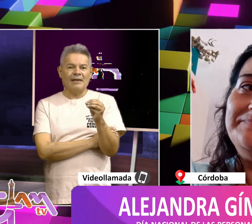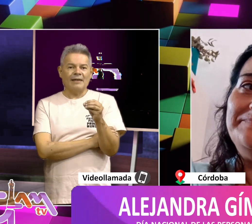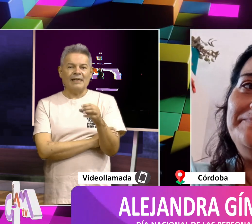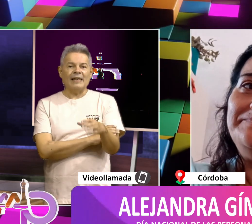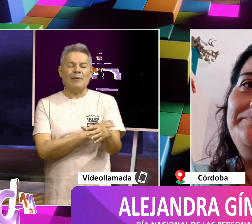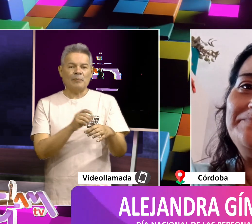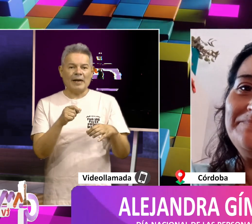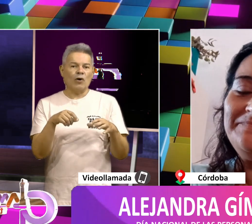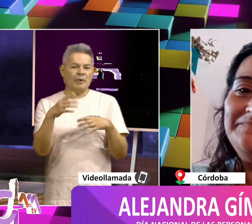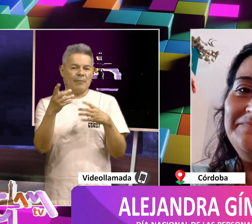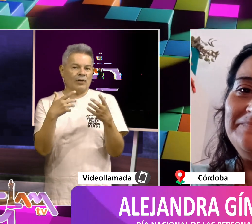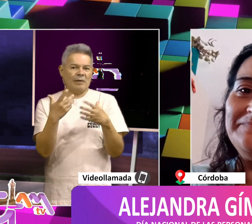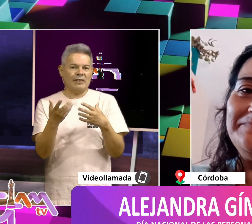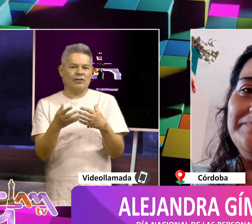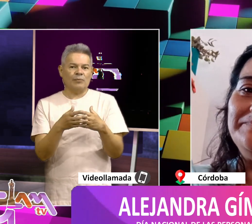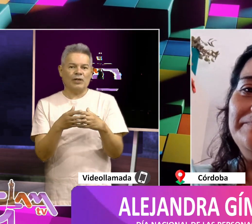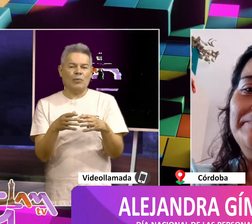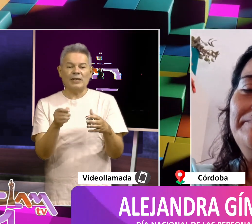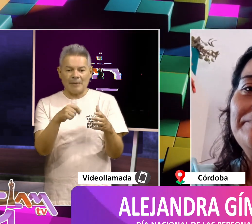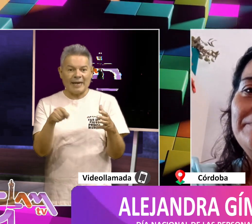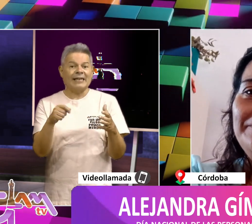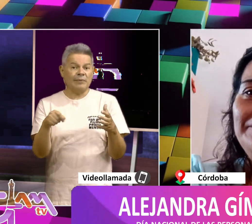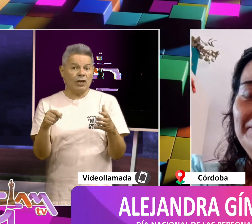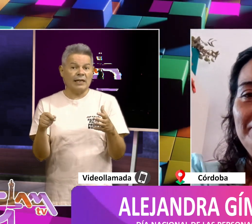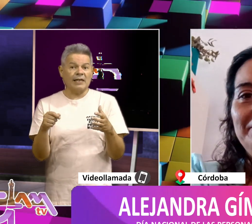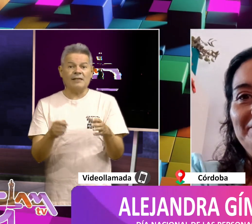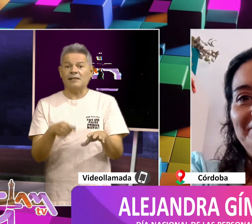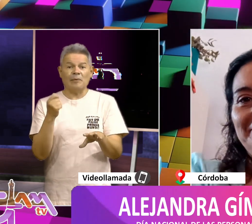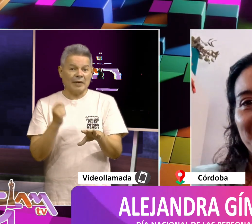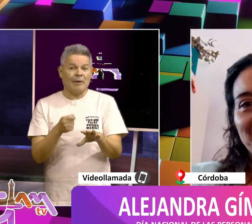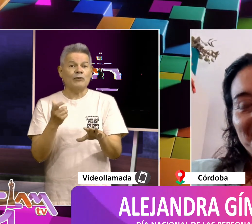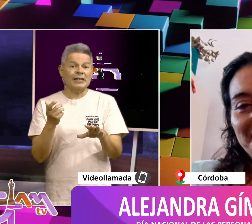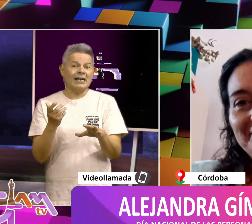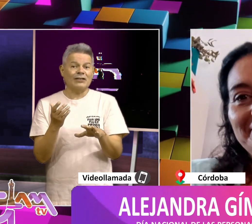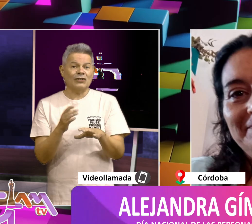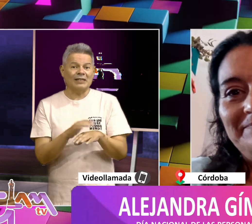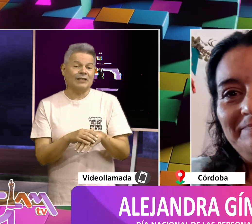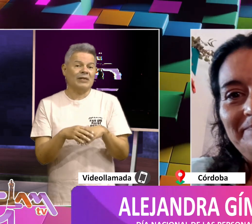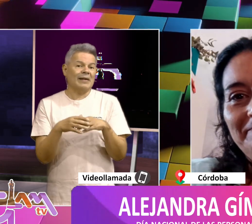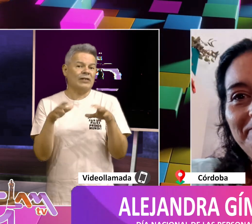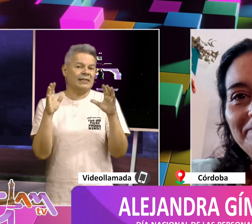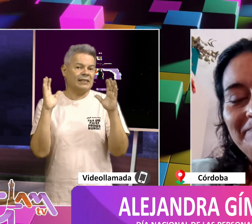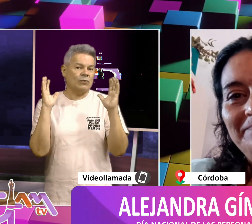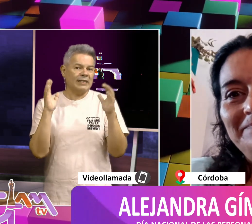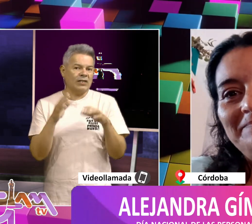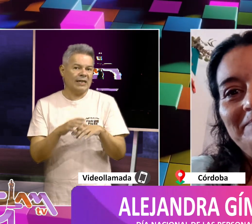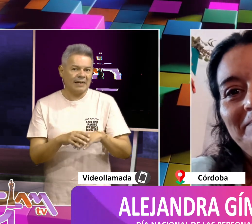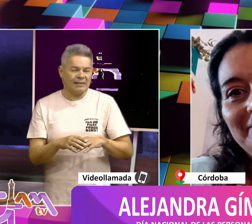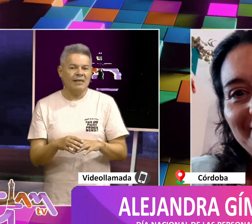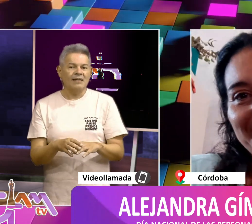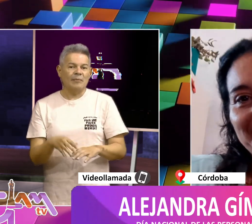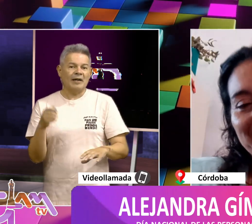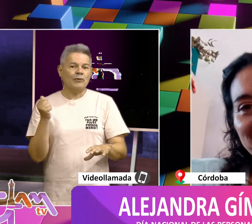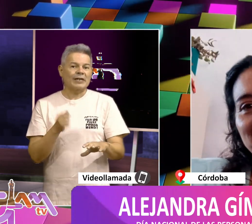agarraba el lápiz para copiar, porque obviamente no se podía comunicar, para escribir lo que quería decir y le pegaban un reglazo, te estoy hablando hace 50 años